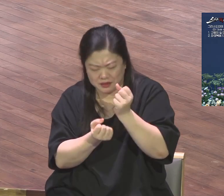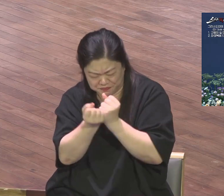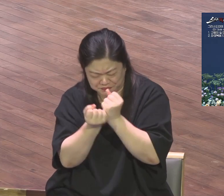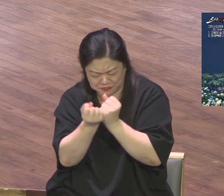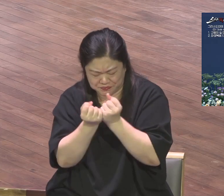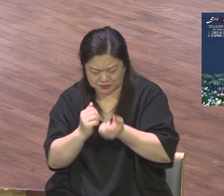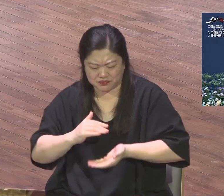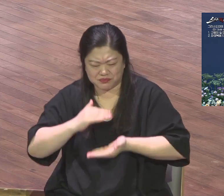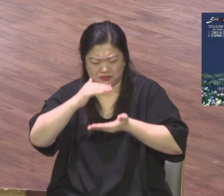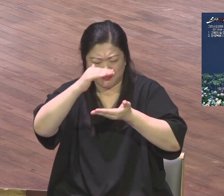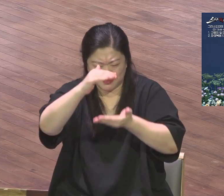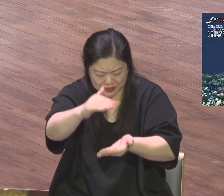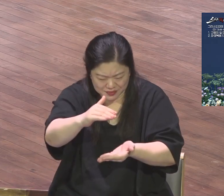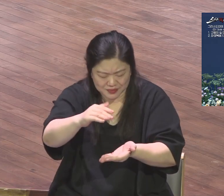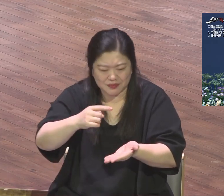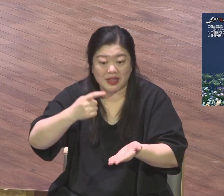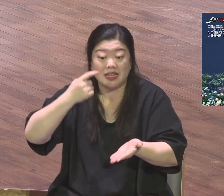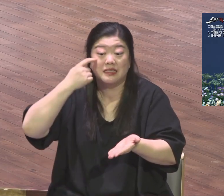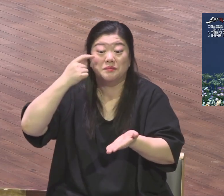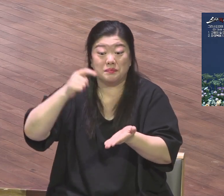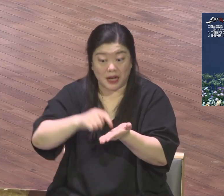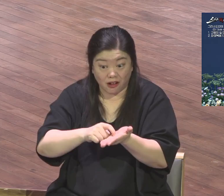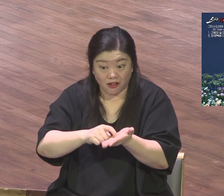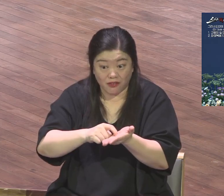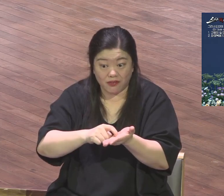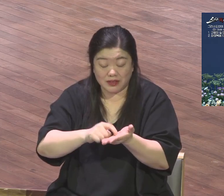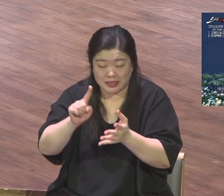경위를 설명하는 뉘앙스가 좀 달라요.